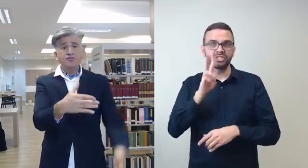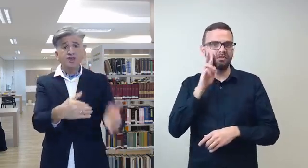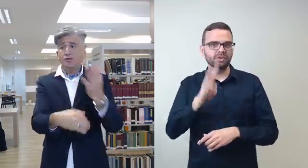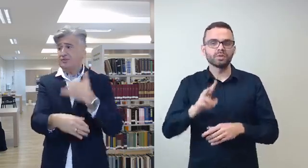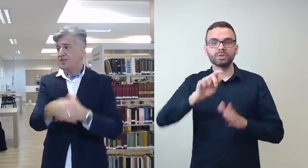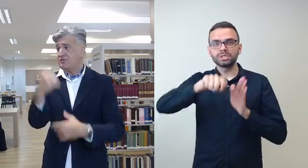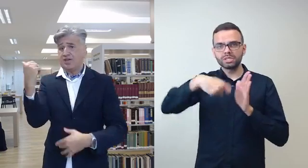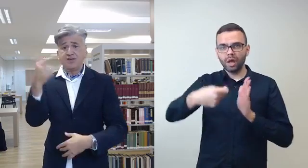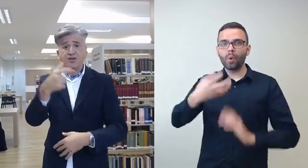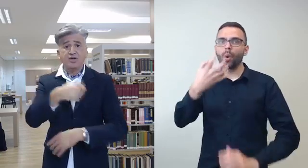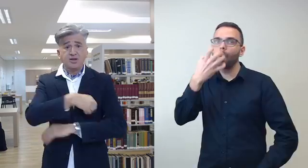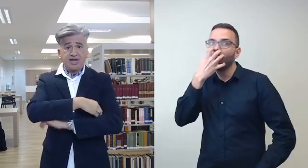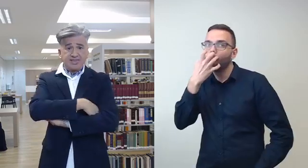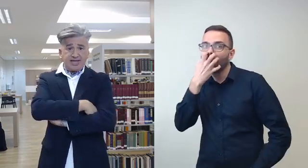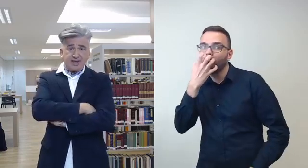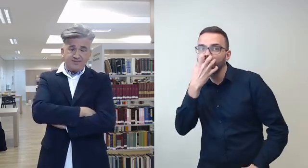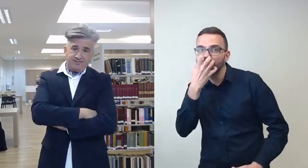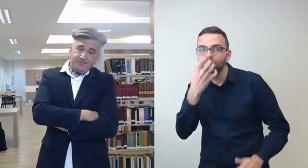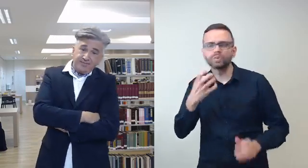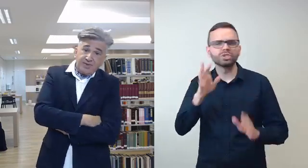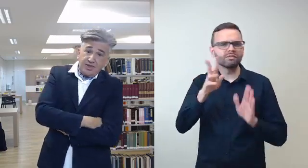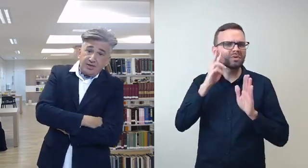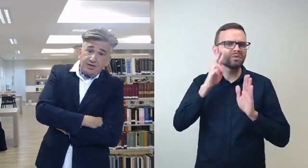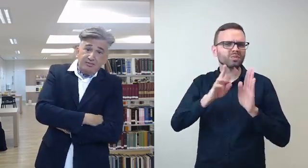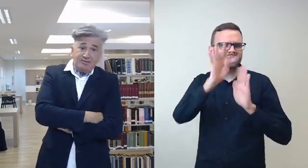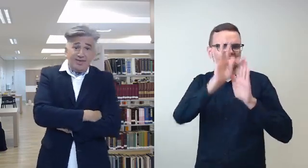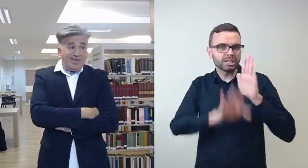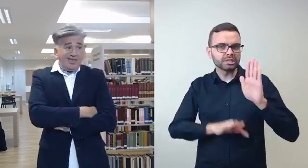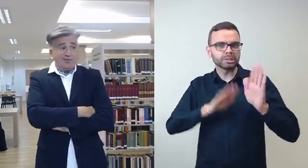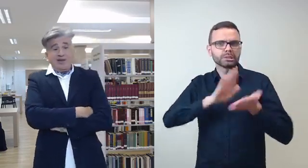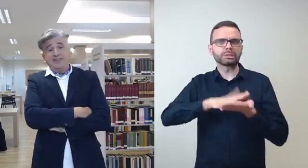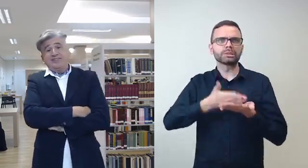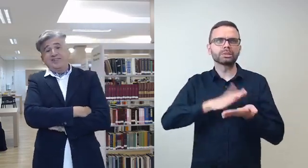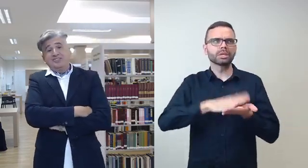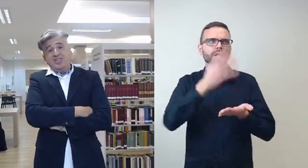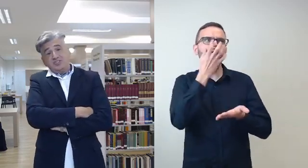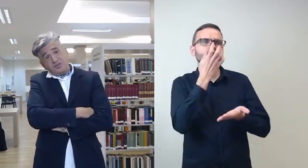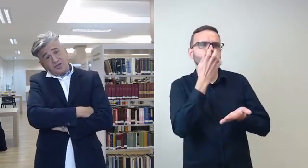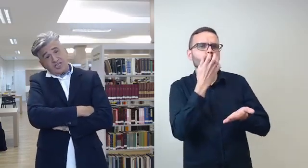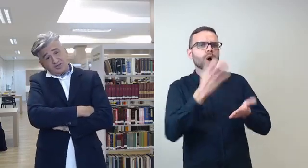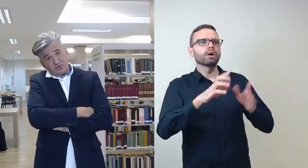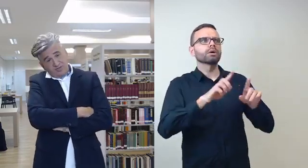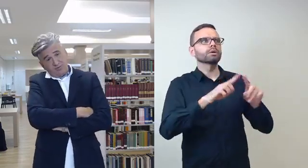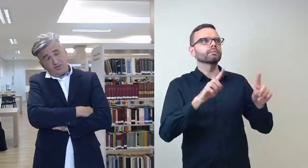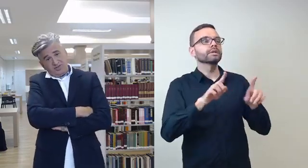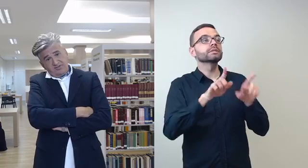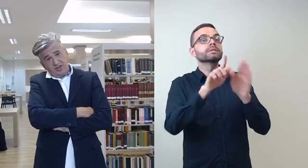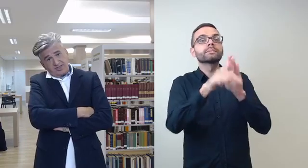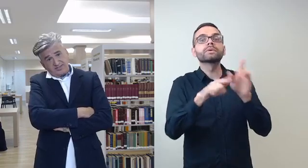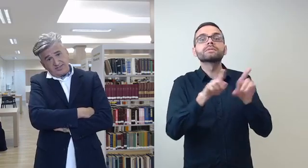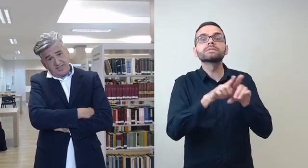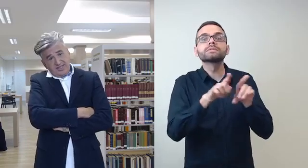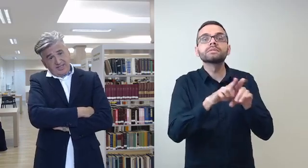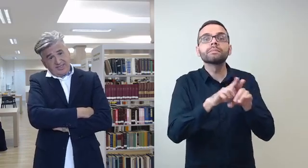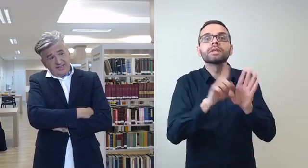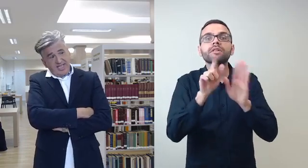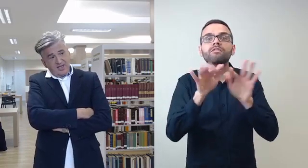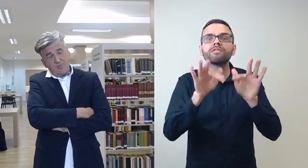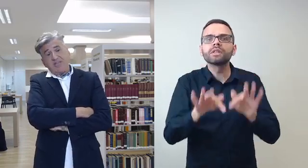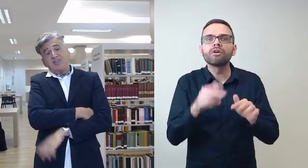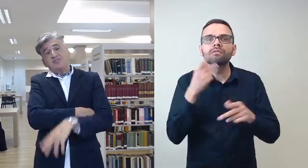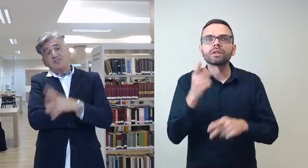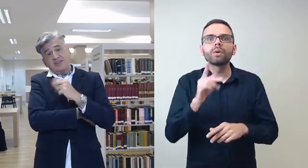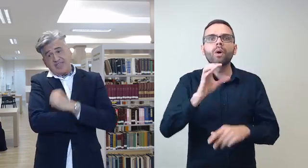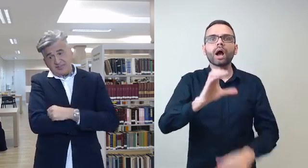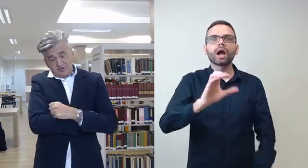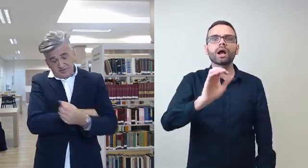no final do texto o cara falou que era uma cadela. E o palestrante tinha dito que o cachorro teve um monte de filhotes. Entende? E aí como é